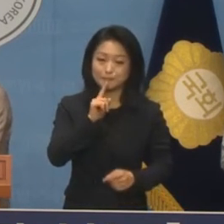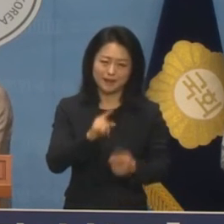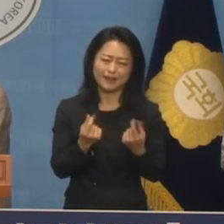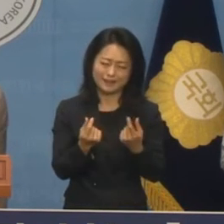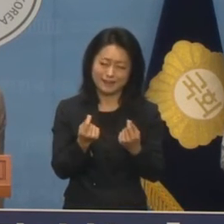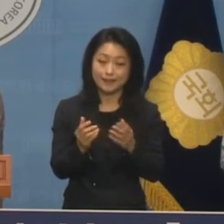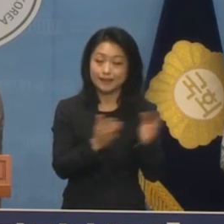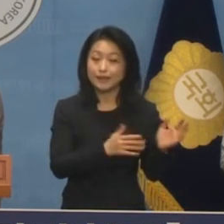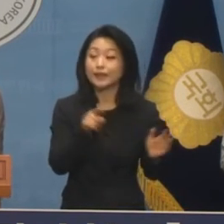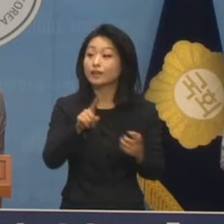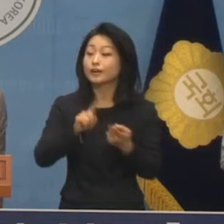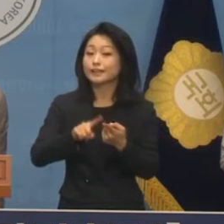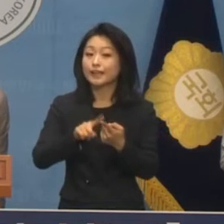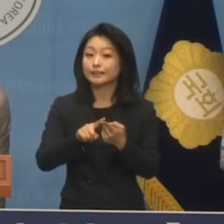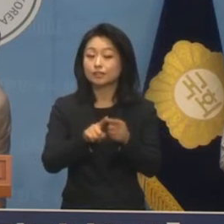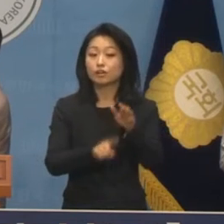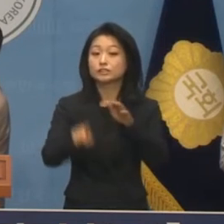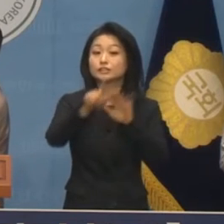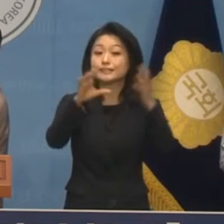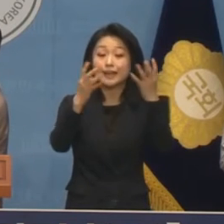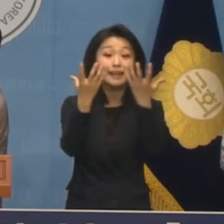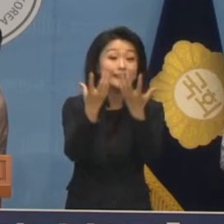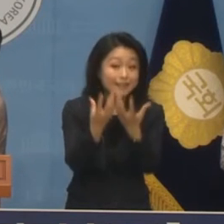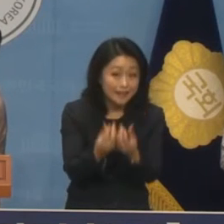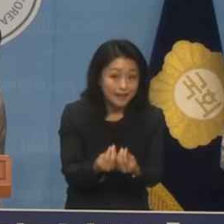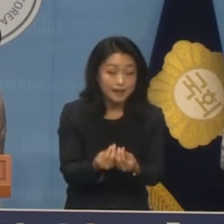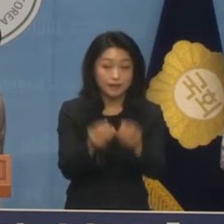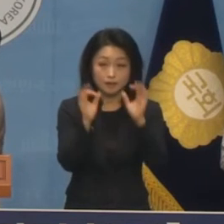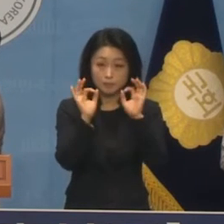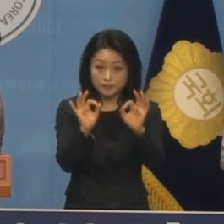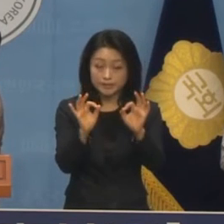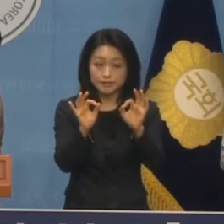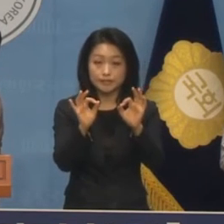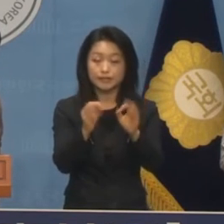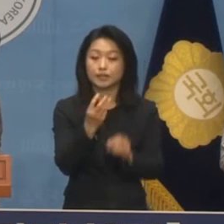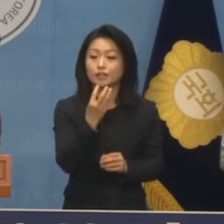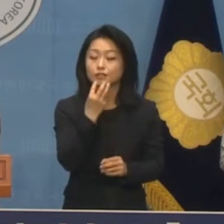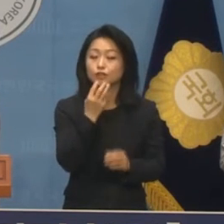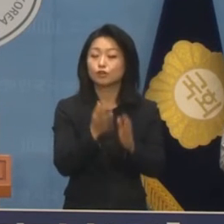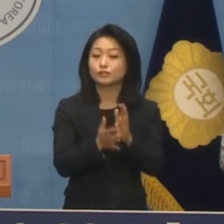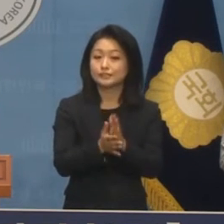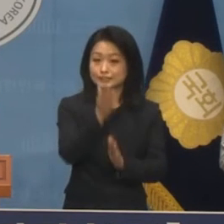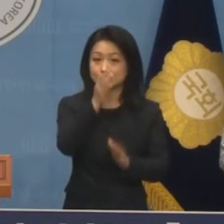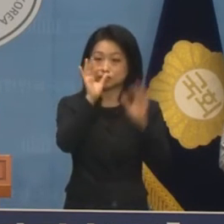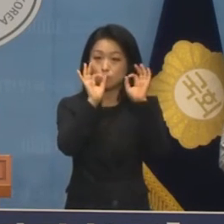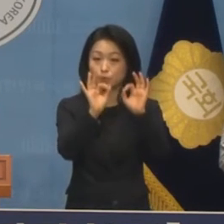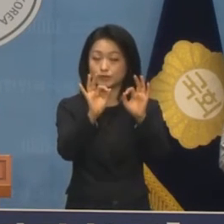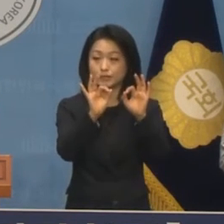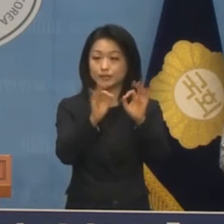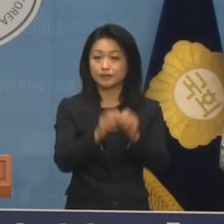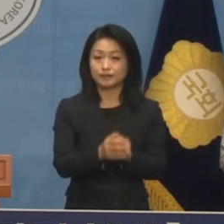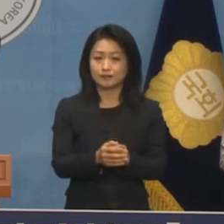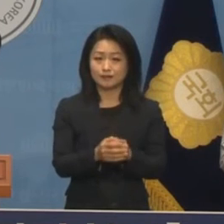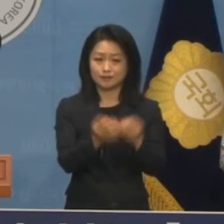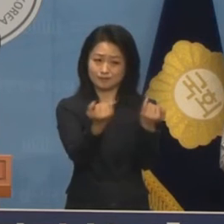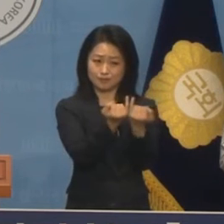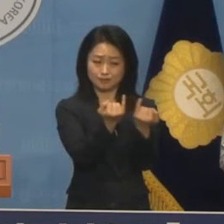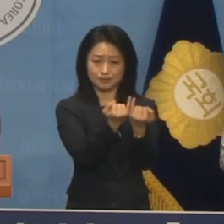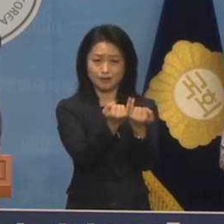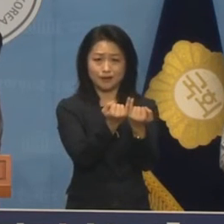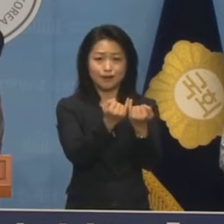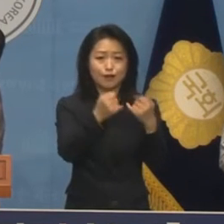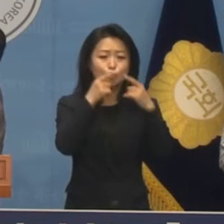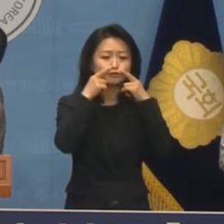이런 것들을 허용했던 선진국이 어떤 나라가 어떤 상황이 됐는가? 서울신문 보겠습니다. 진짜 여자야?